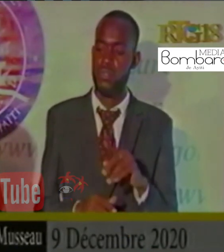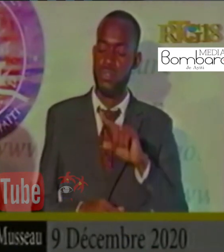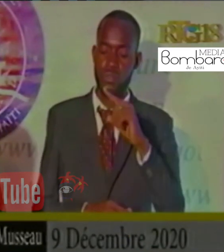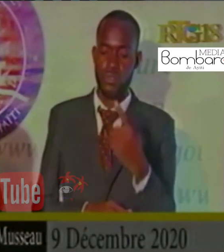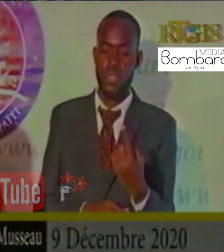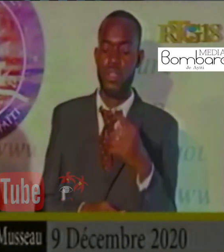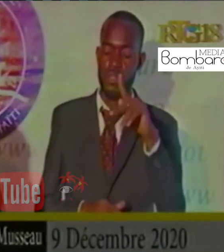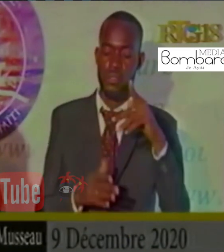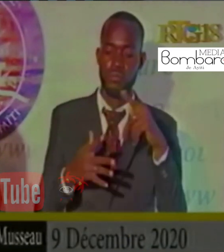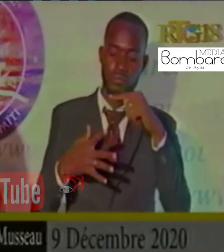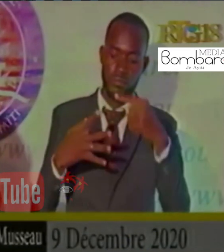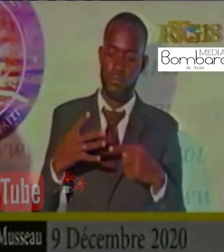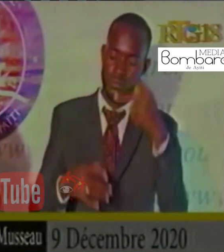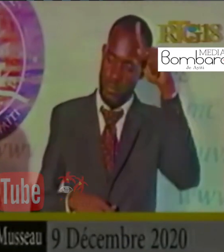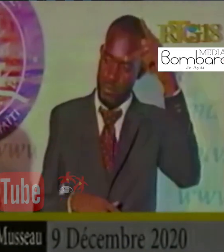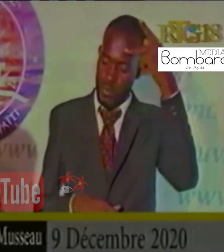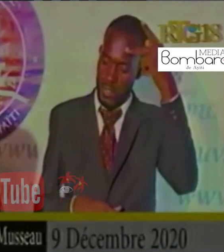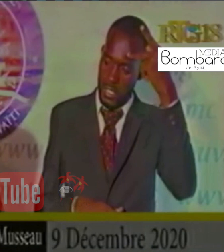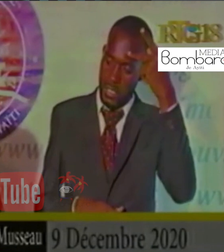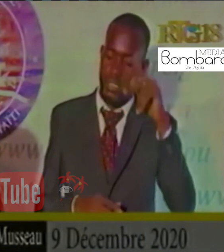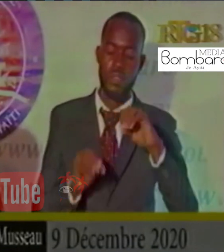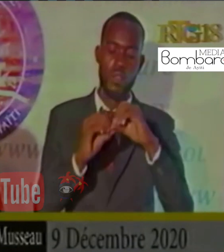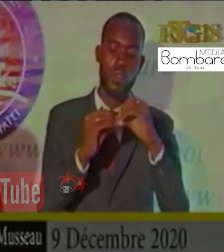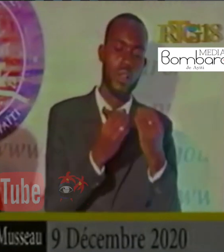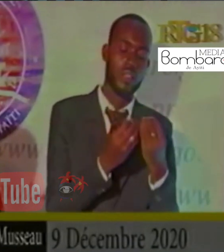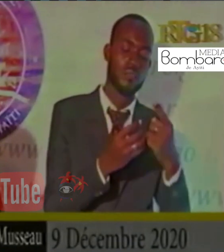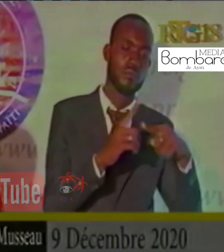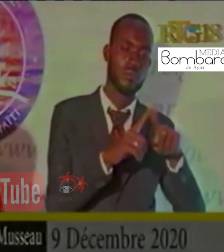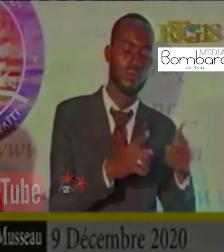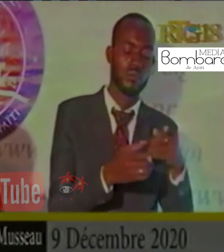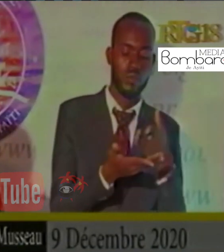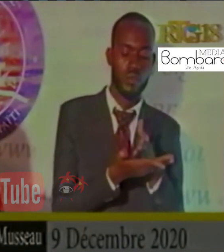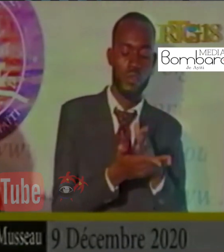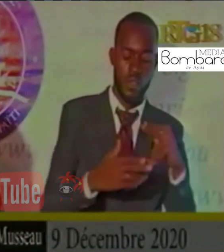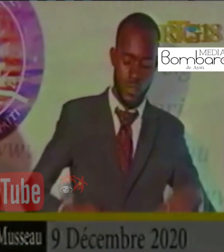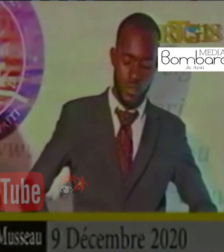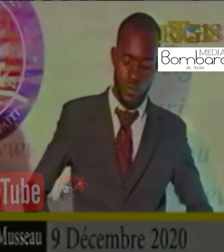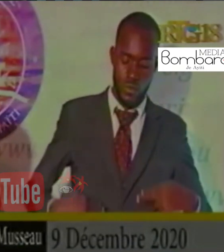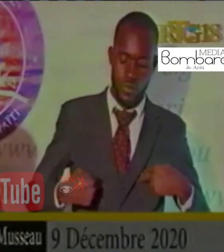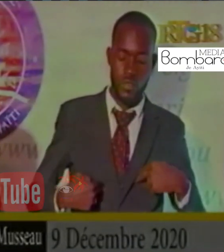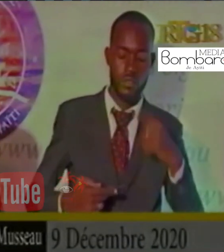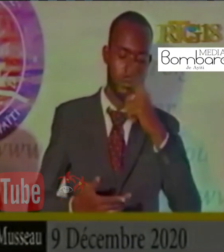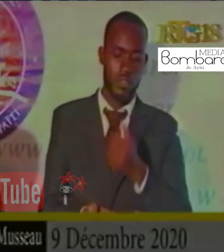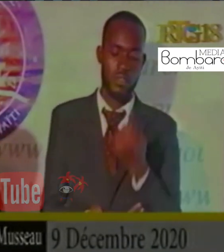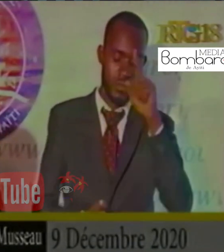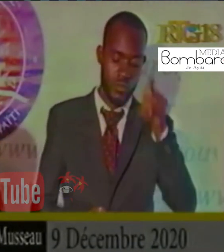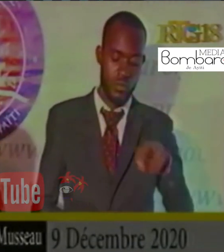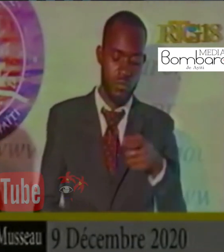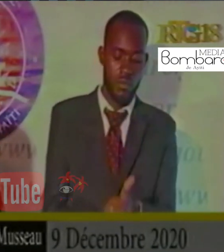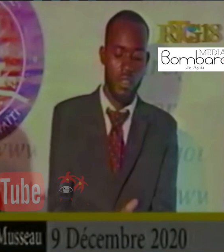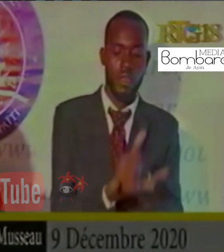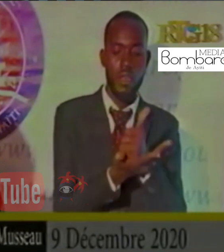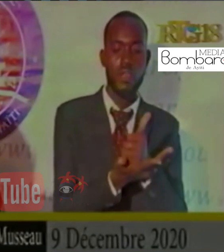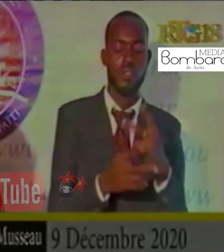des partis politiques et des organismes de défense des droits humains, doivent aider à